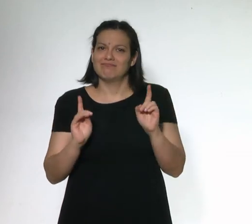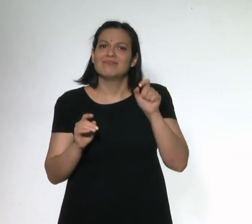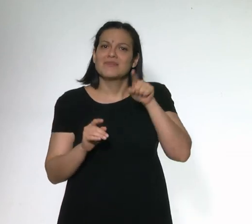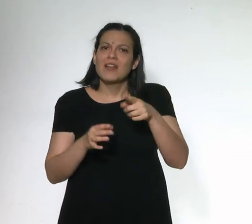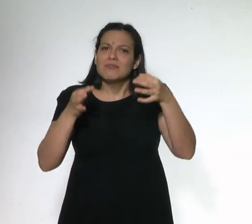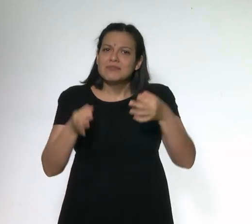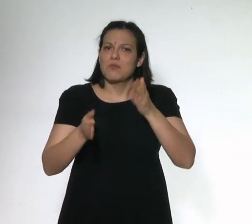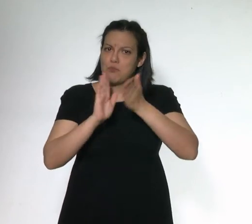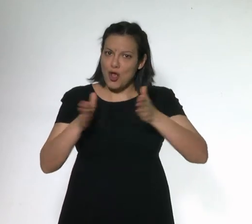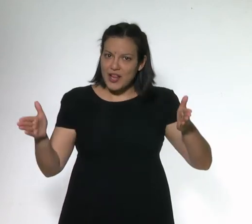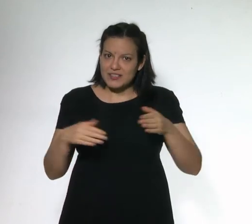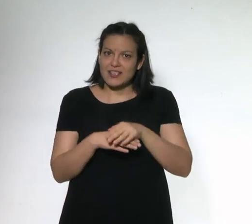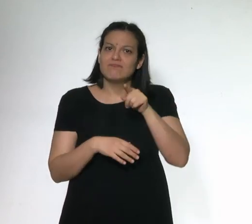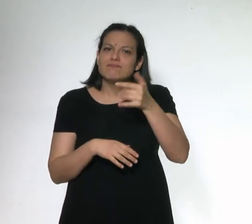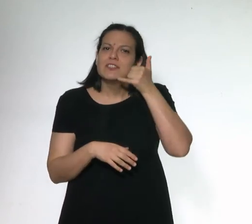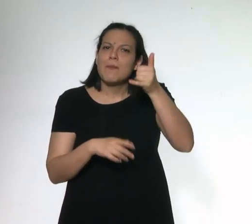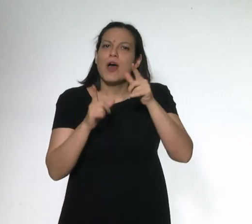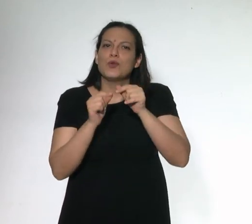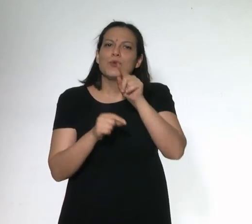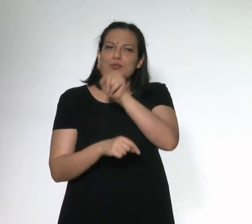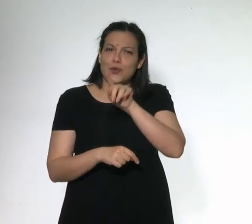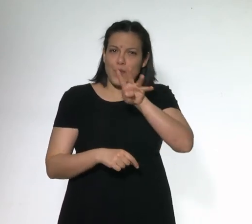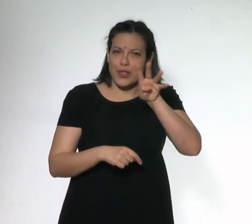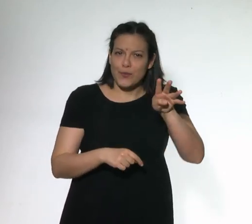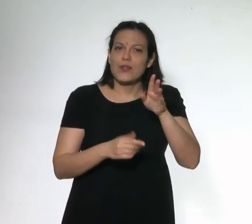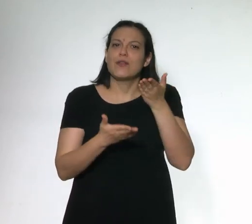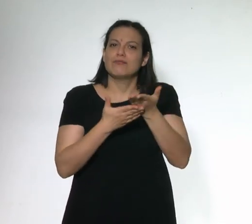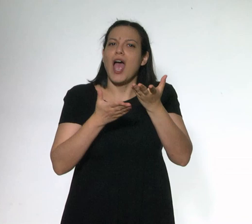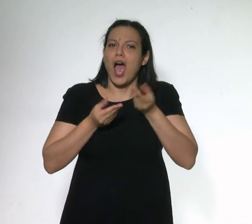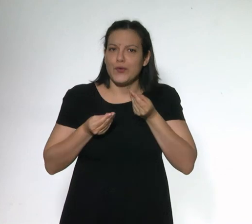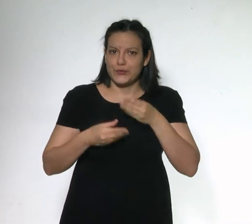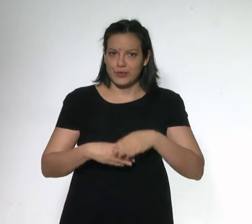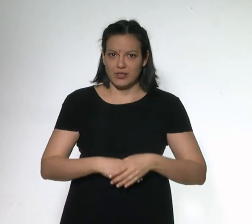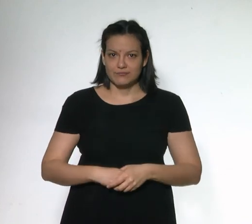violencia. Llama al 144 y pedí ayuda.